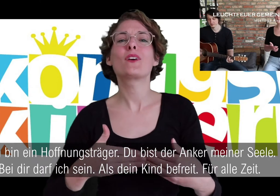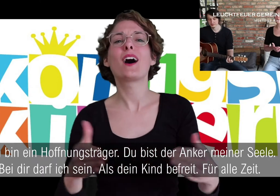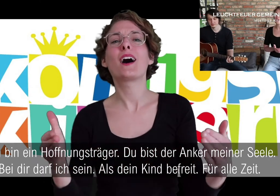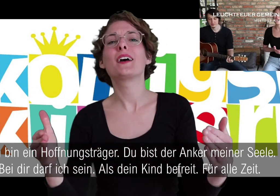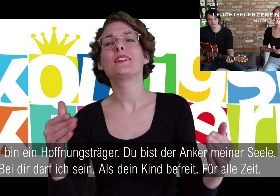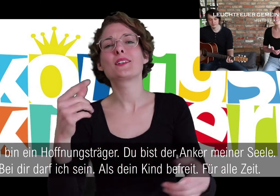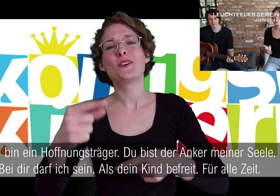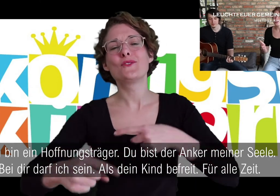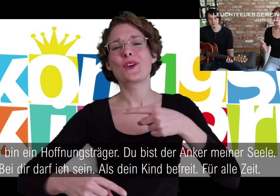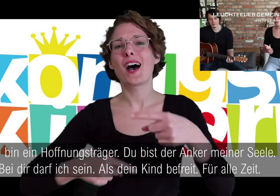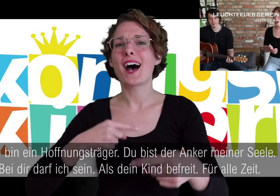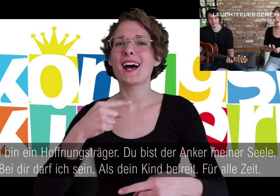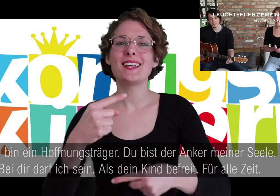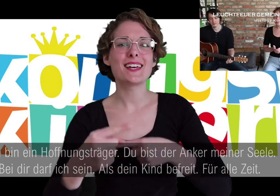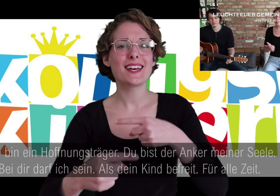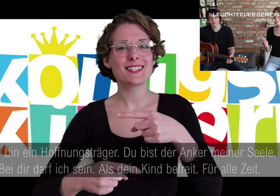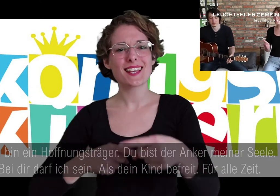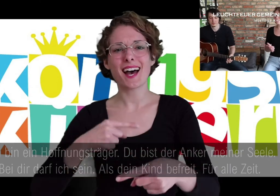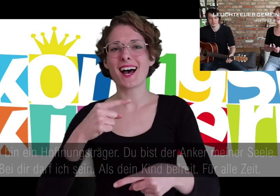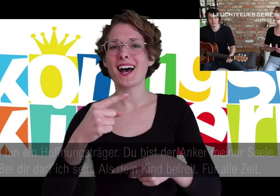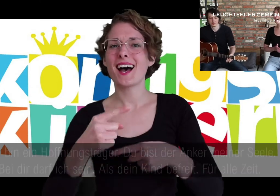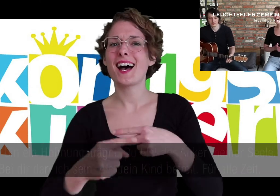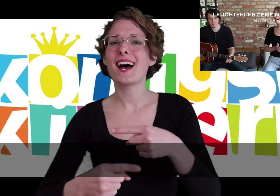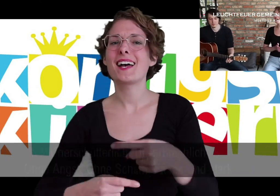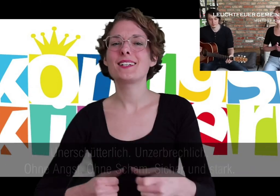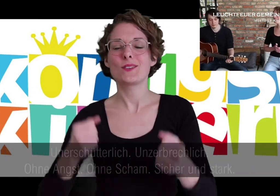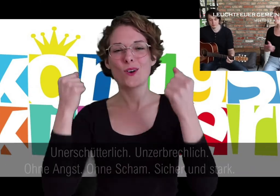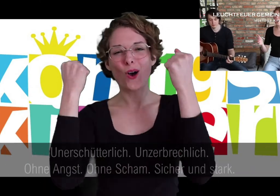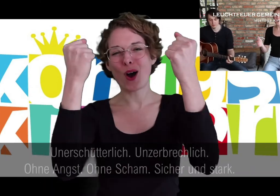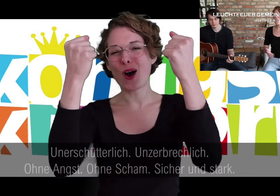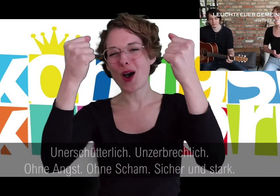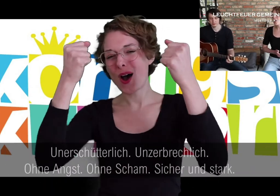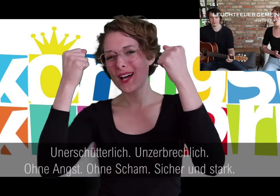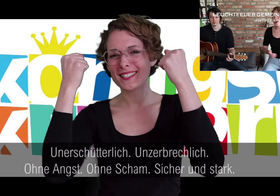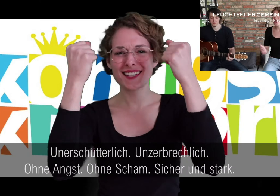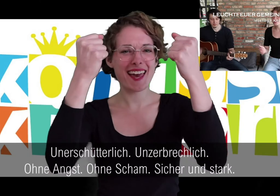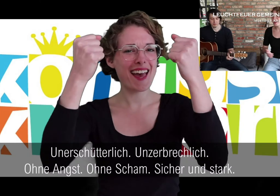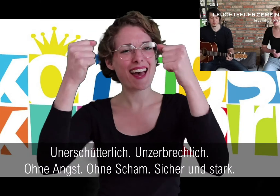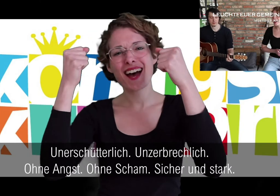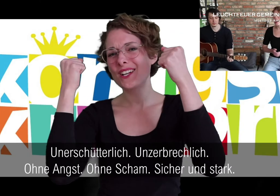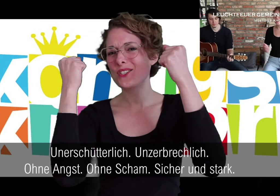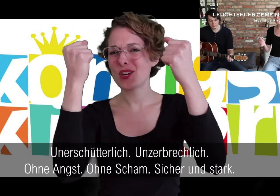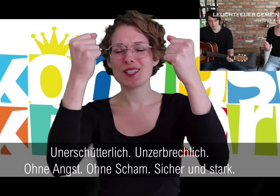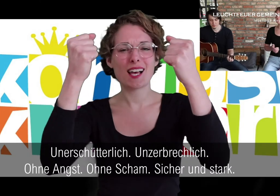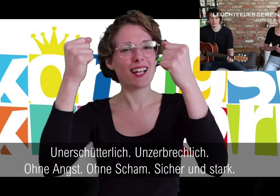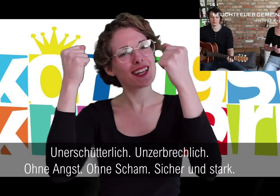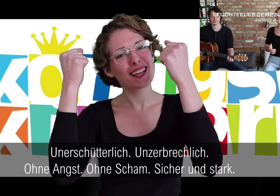Kind befreit, für alle Zeit.